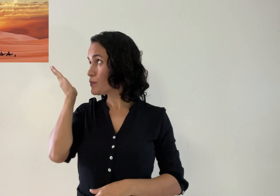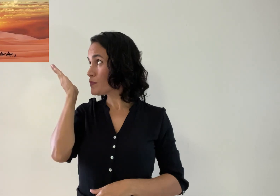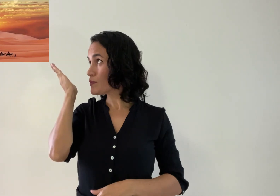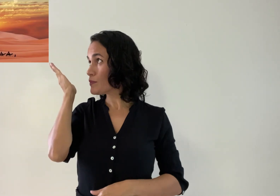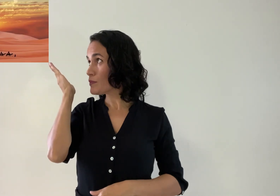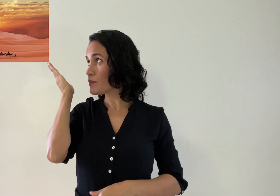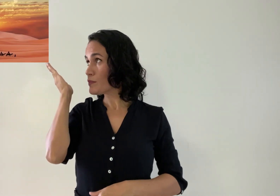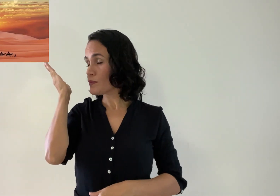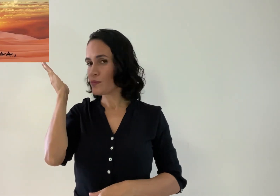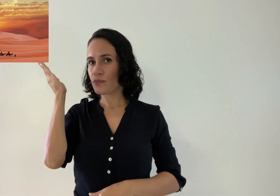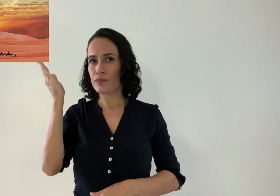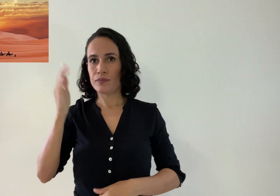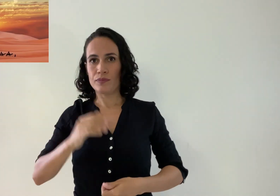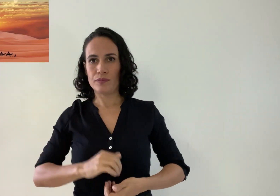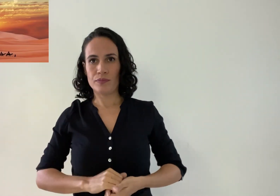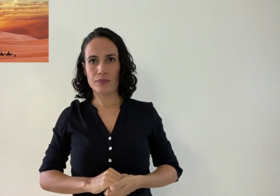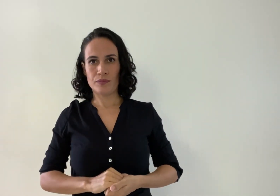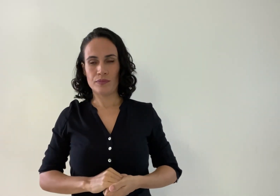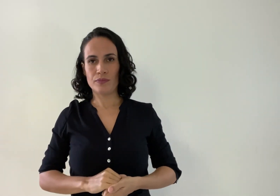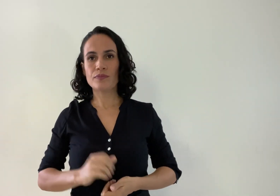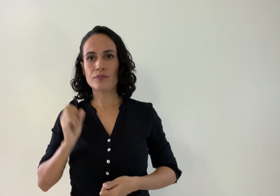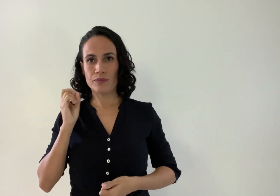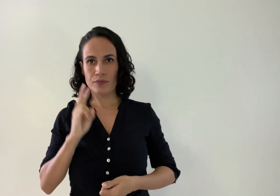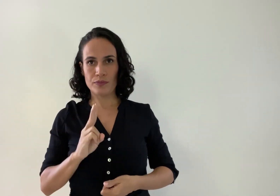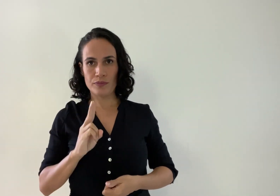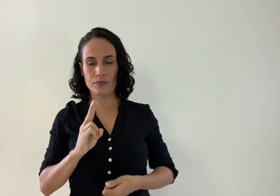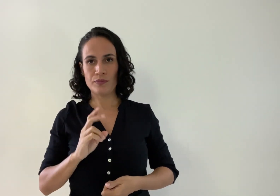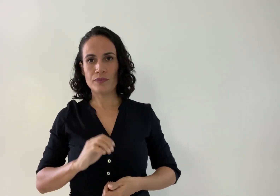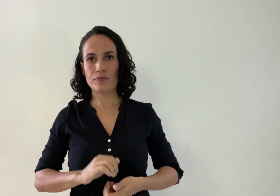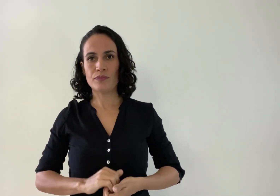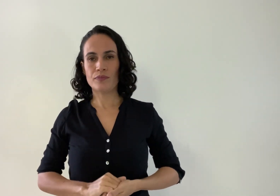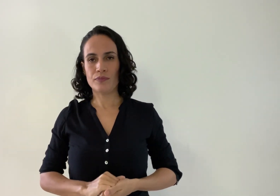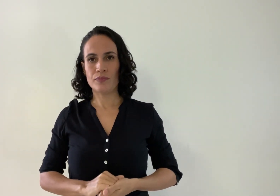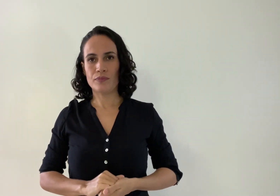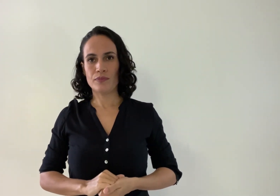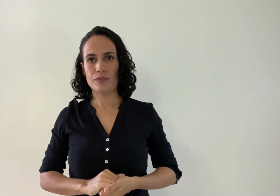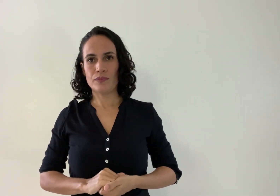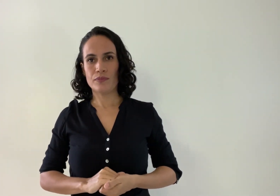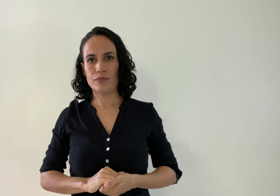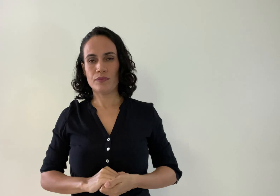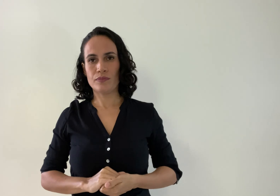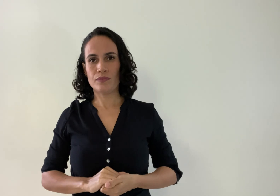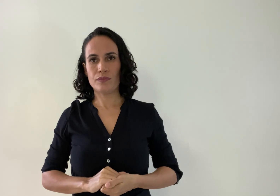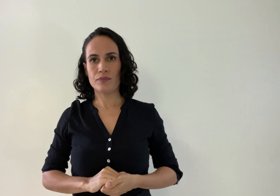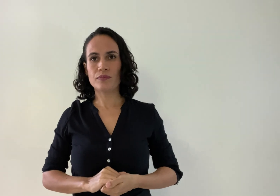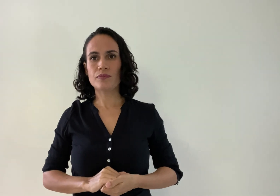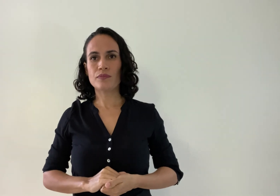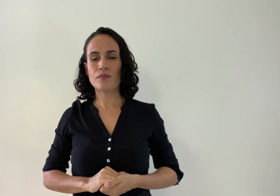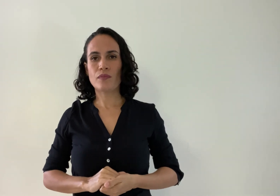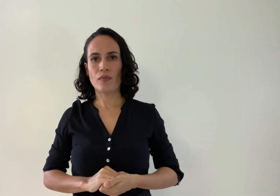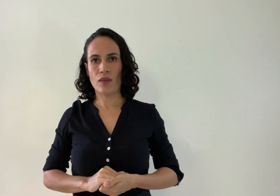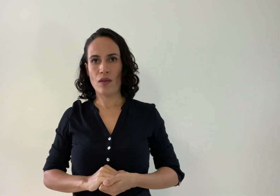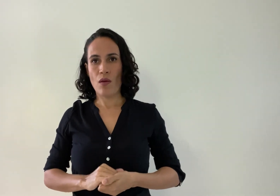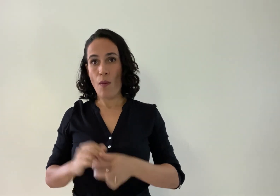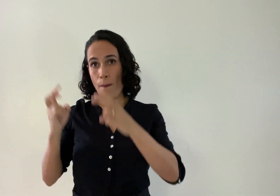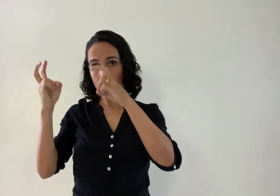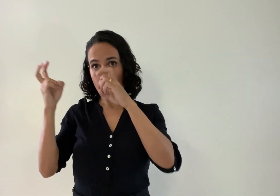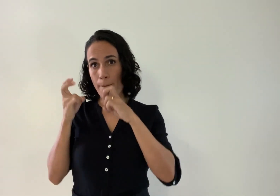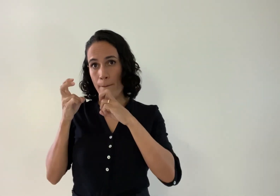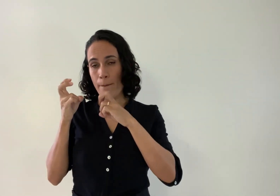de Câncer. Ok, galera? Vamos em frente para fechar com esse slide que você vai perceber bem aonde estão essas zonas.